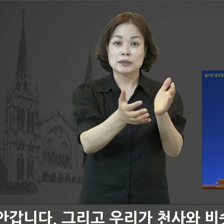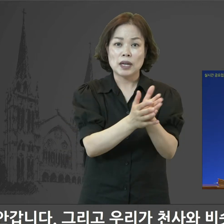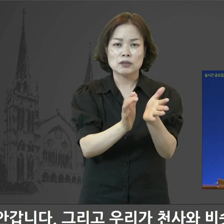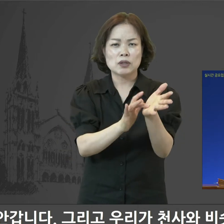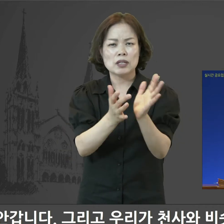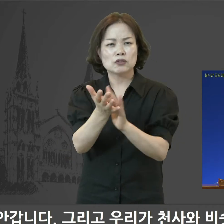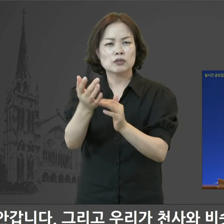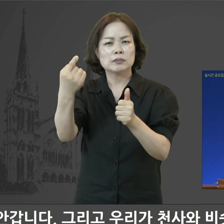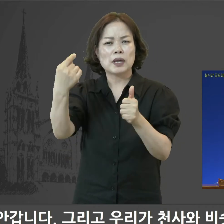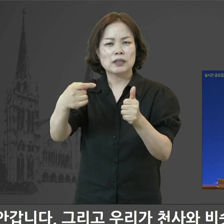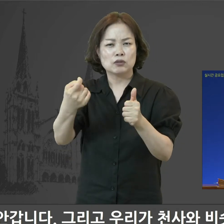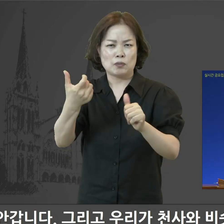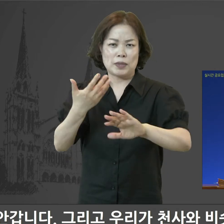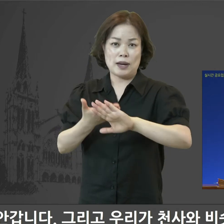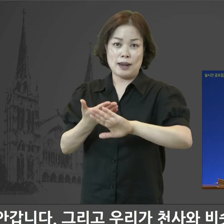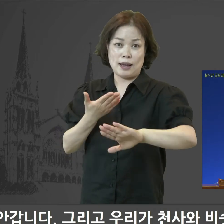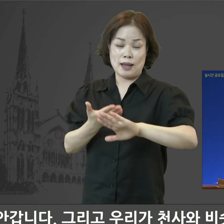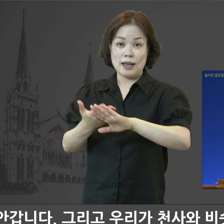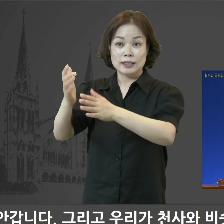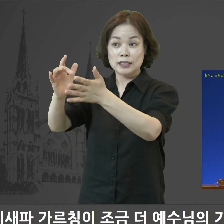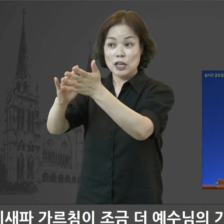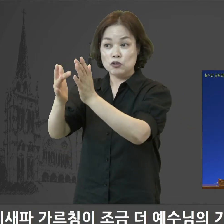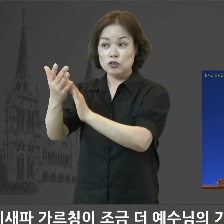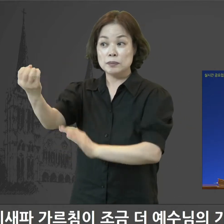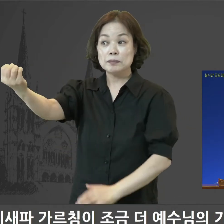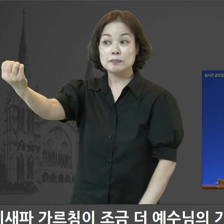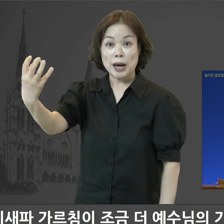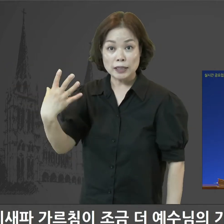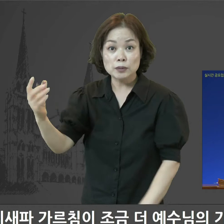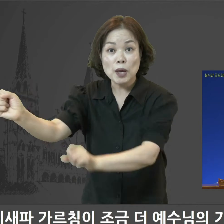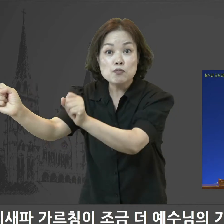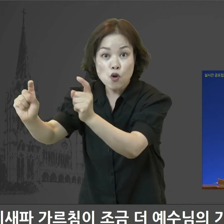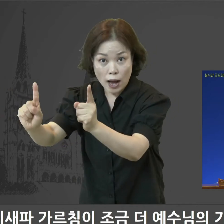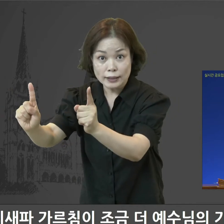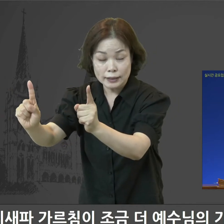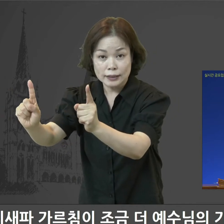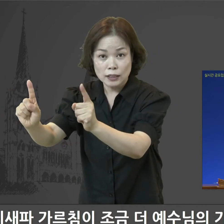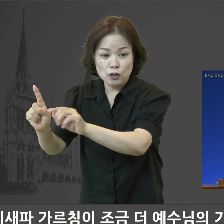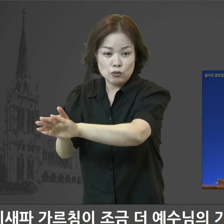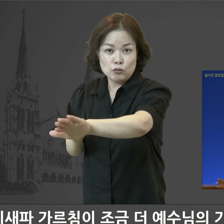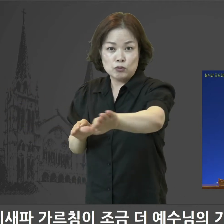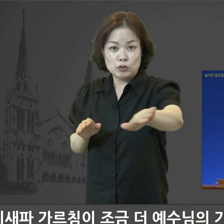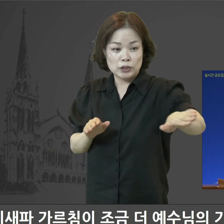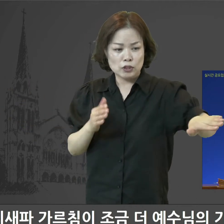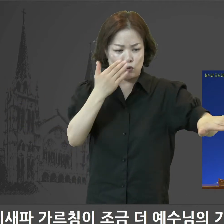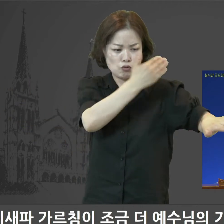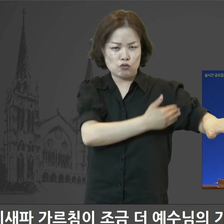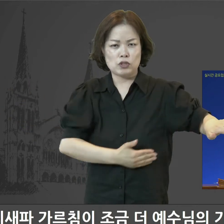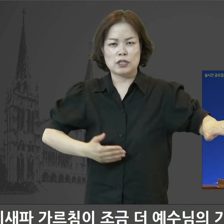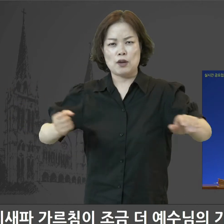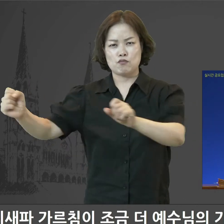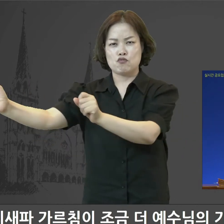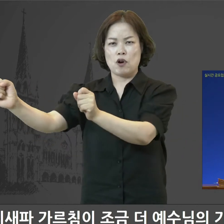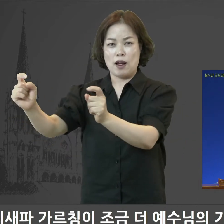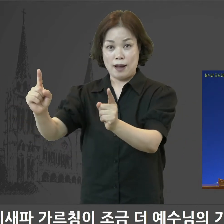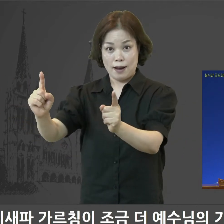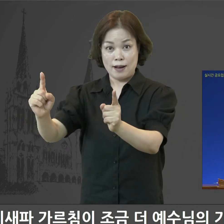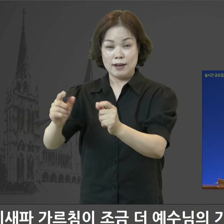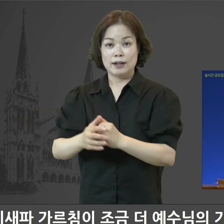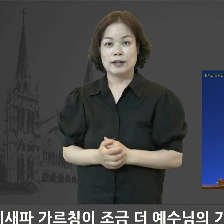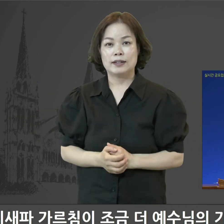예수님의 가르침은 달라요. 예수님이 말씀하시는 부활은 우리 육신의 부활입니다.